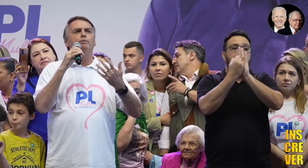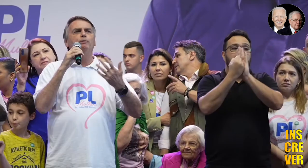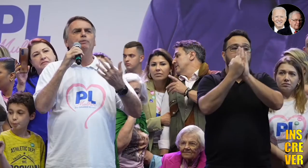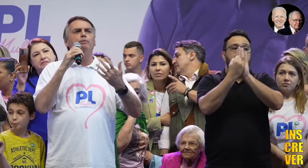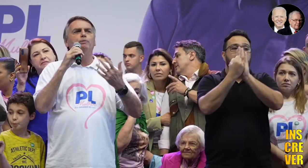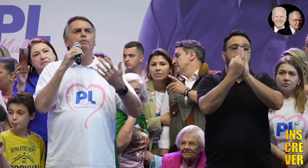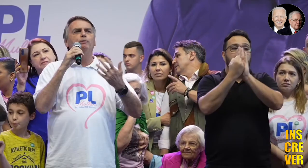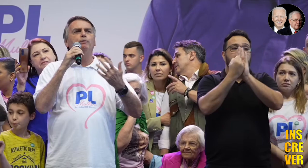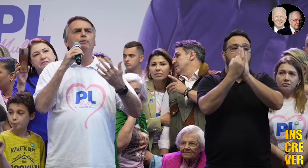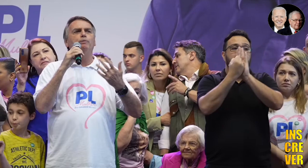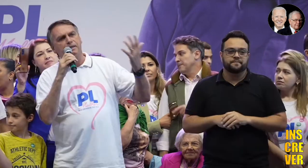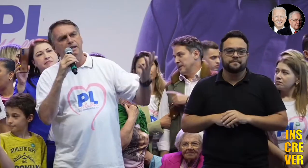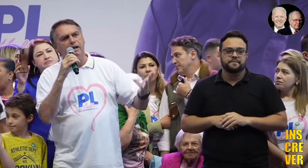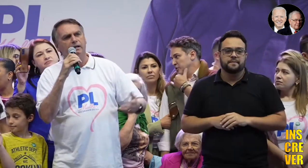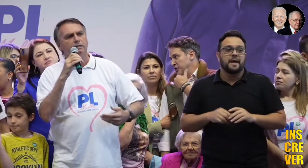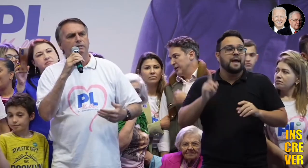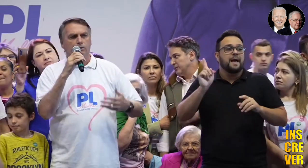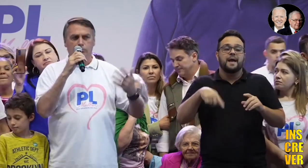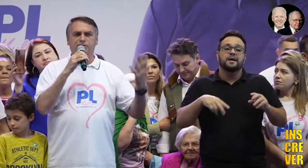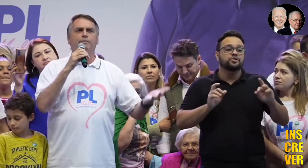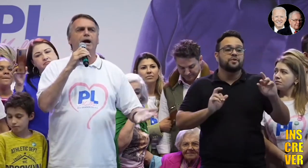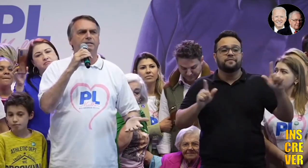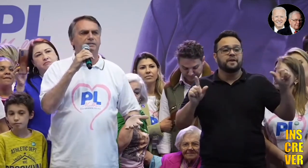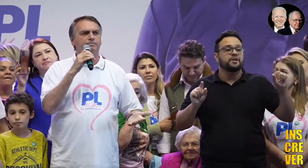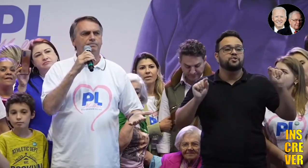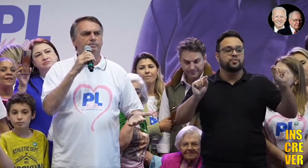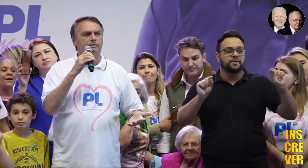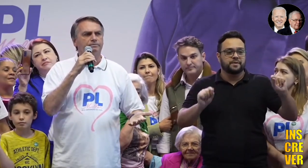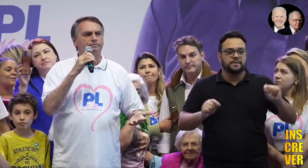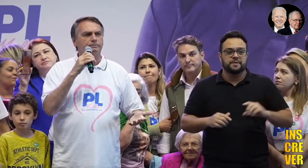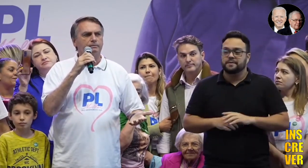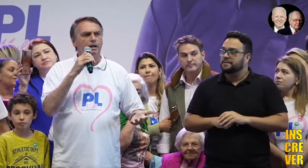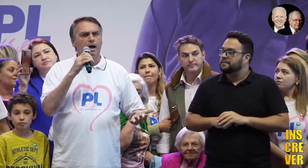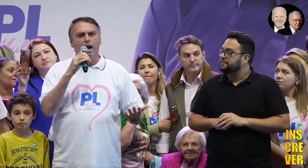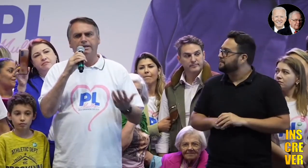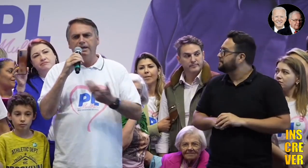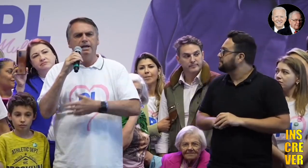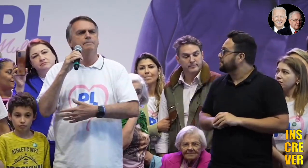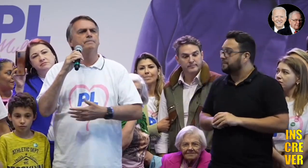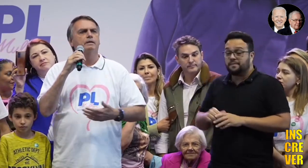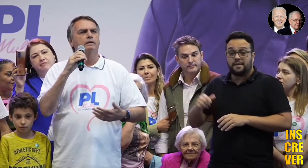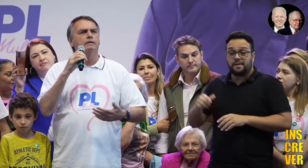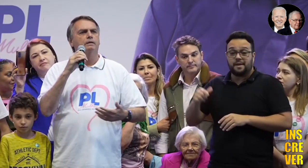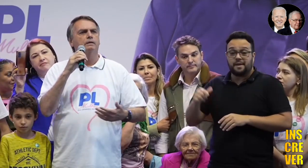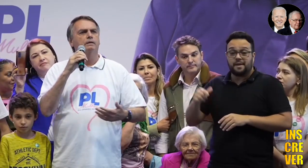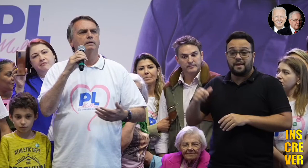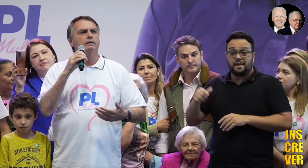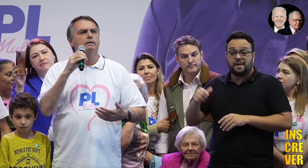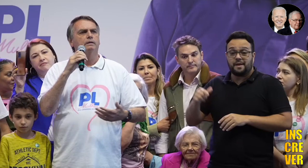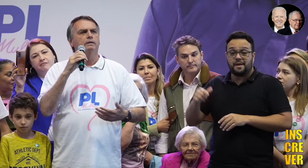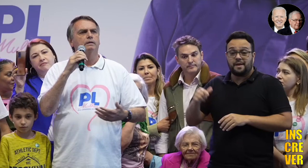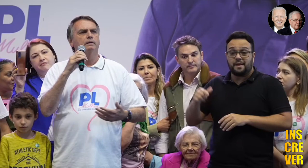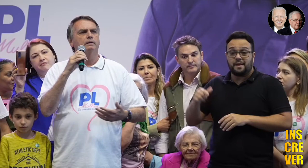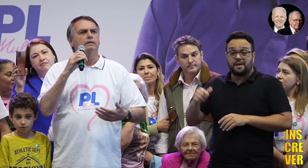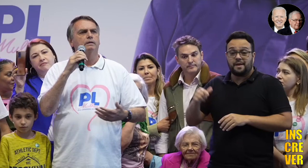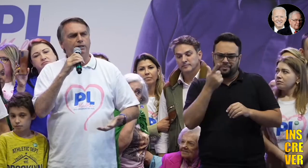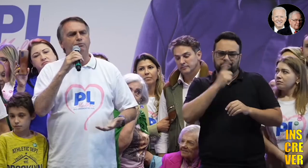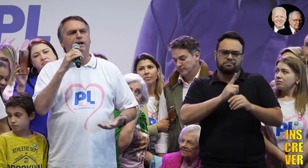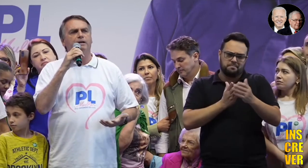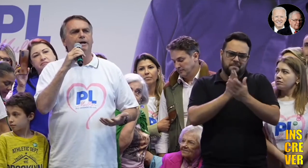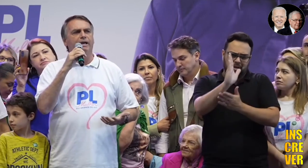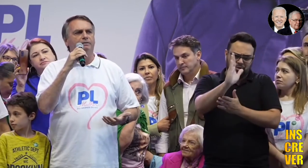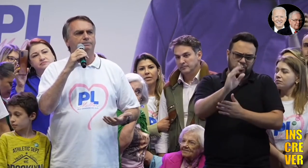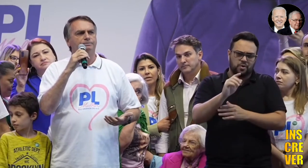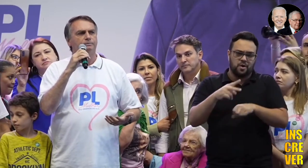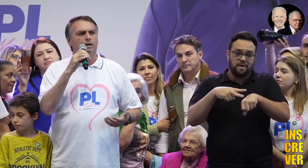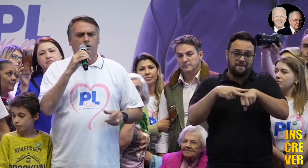espontânea, que nos diferencia dos demais. Aqui, nos elegemos usando o